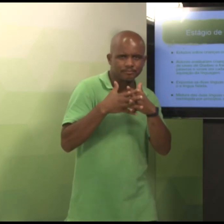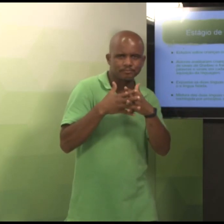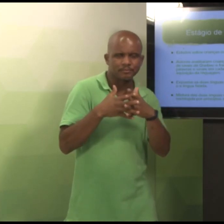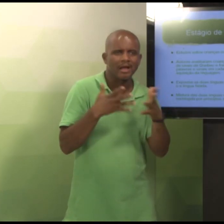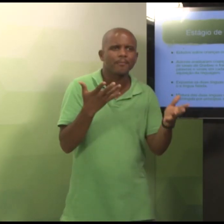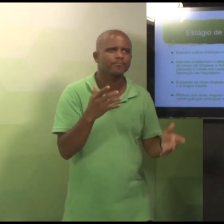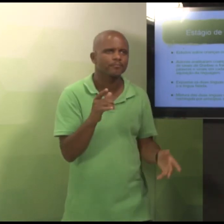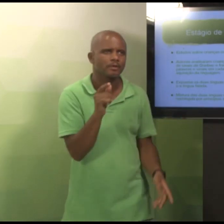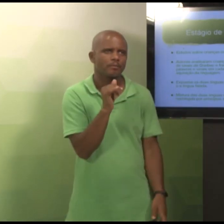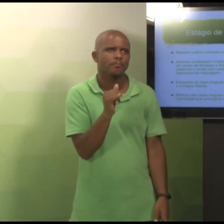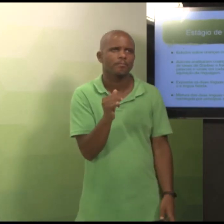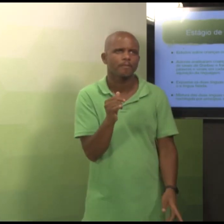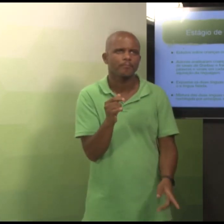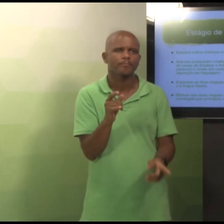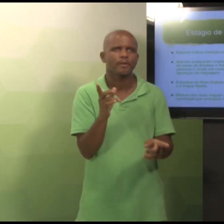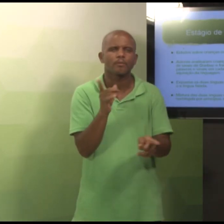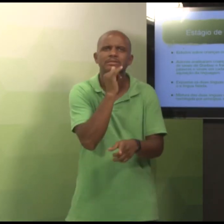ela vai passar por um processo